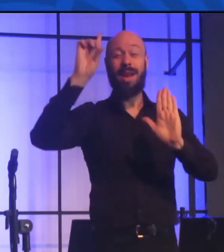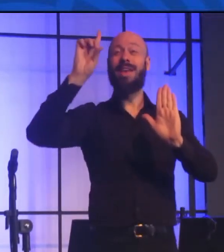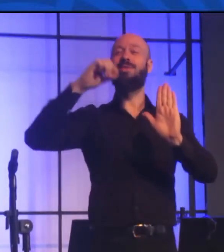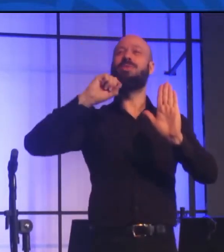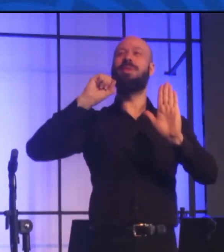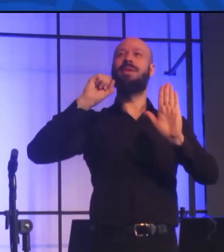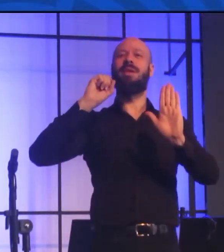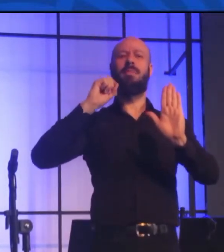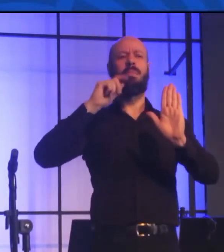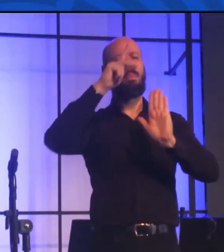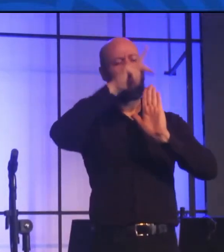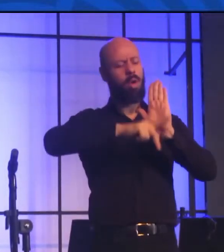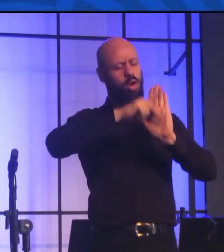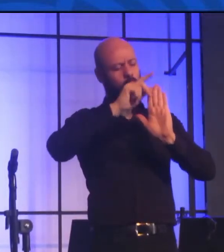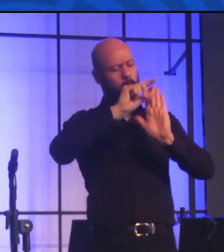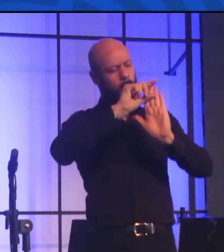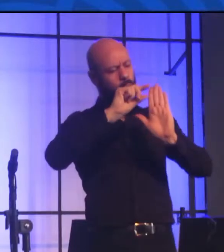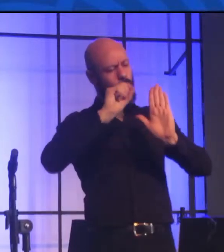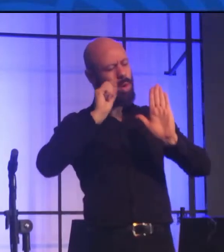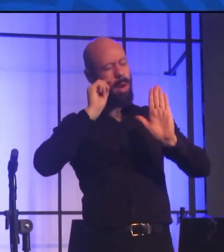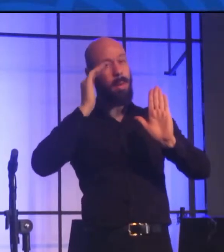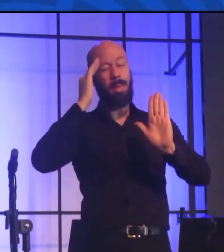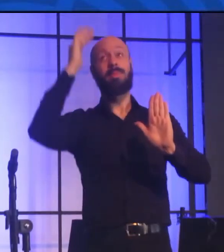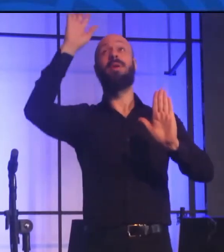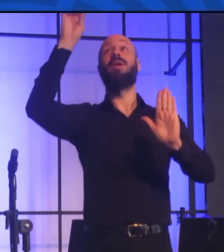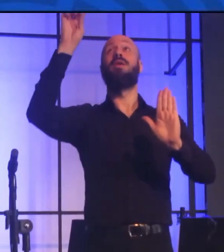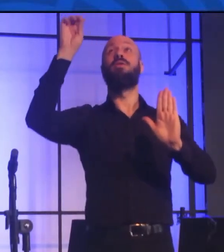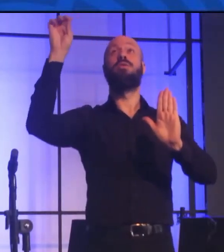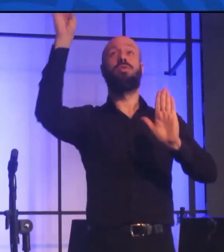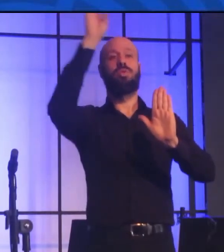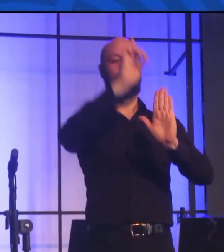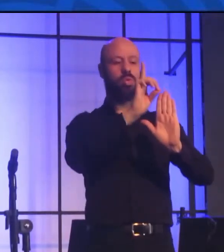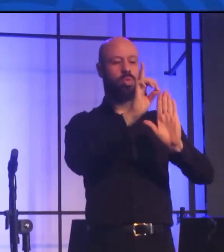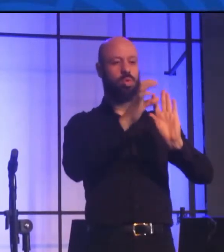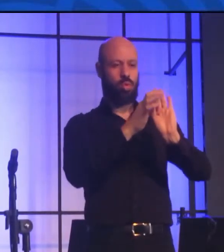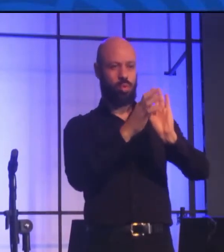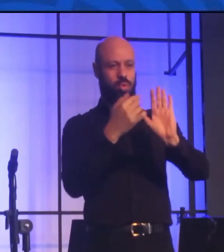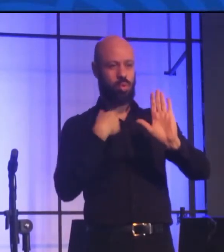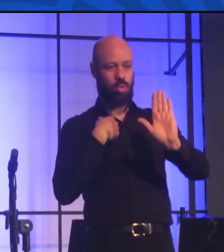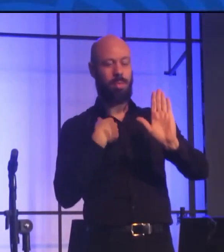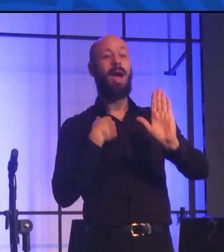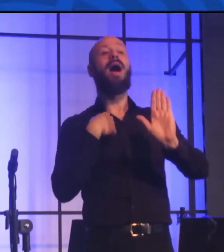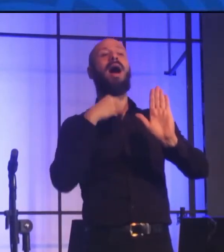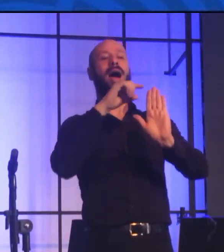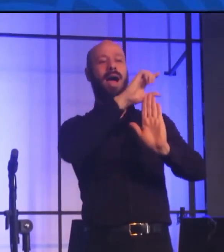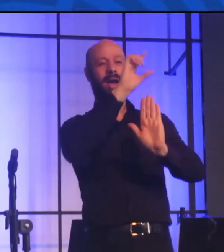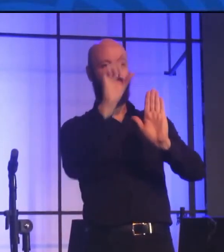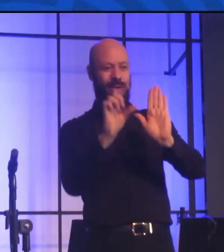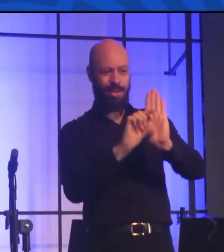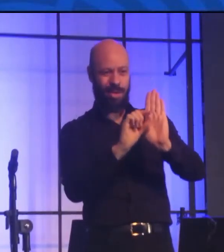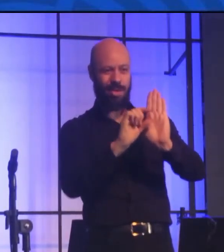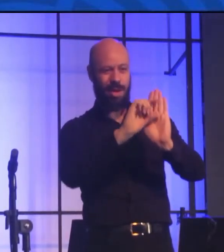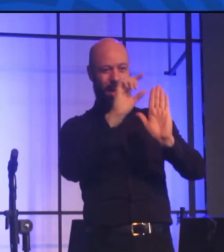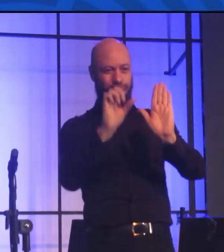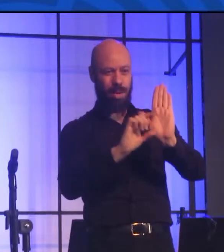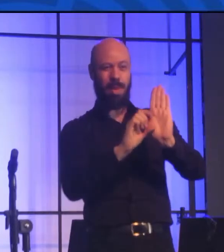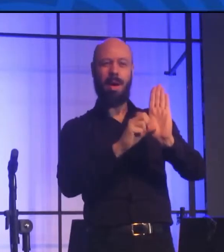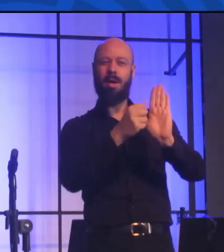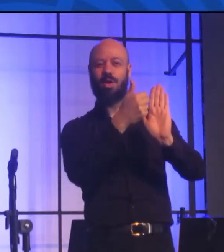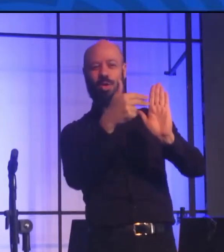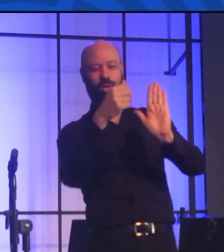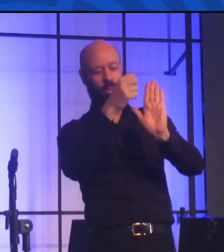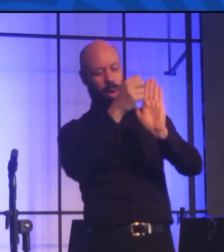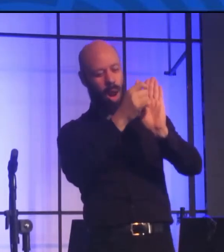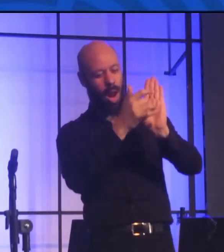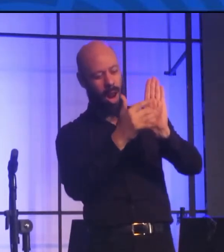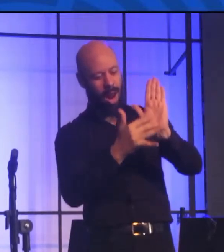presença de Deus. Por isso que nesse ano eu mudo O lugar da onde eu estou na presença de